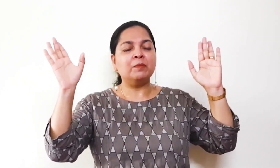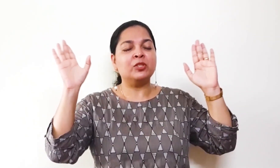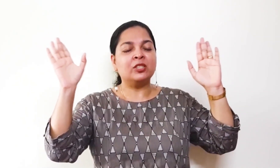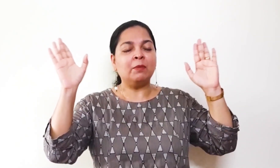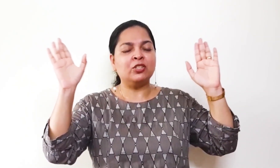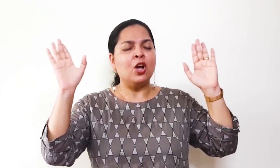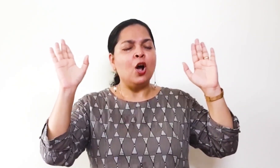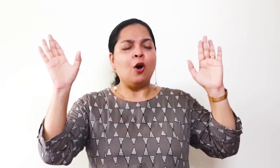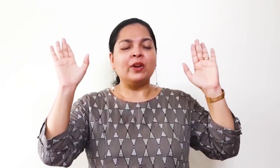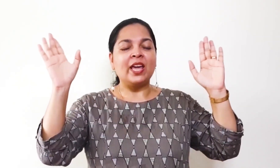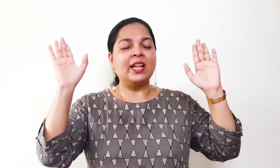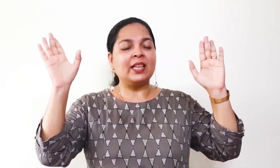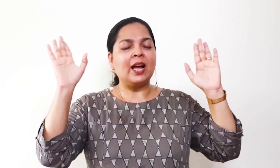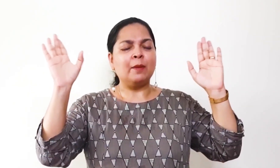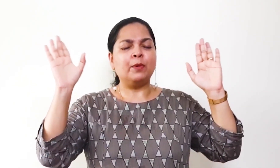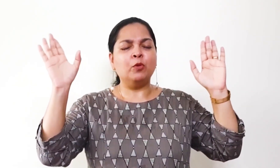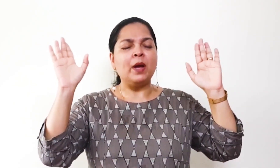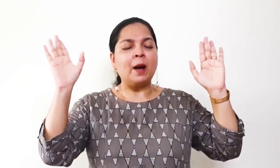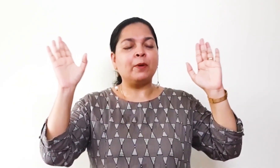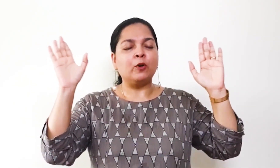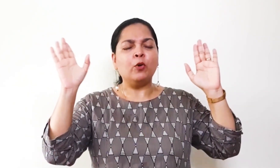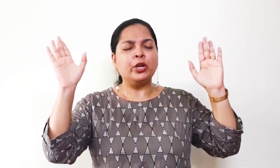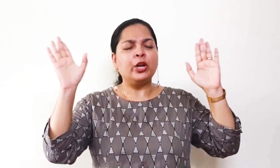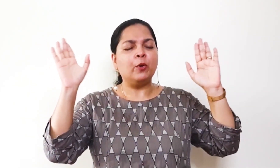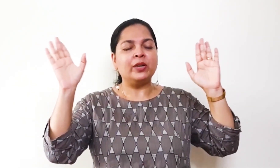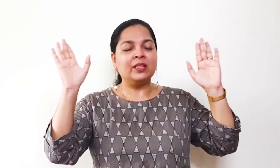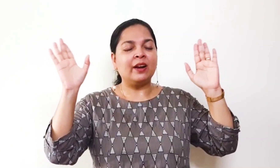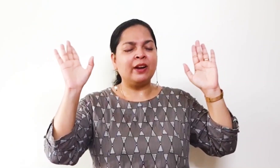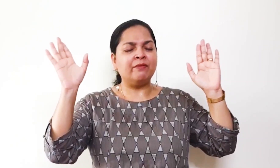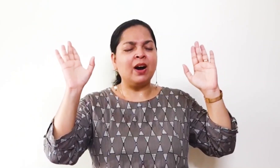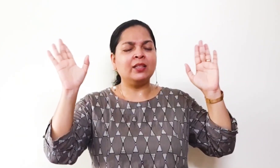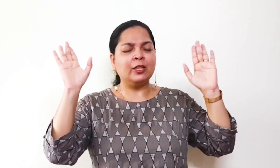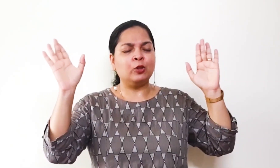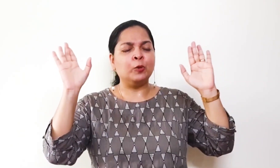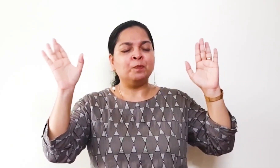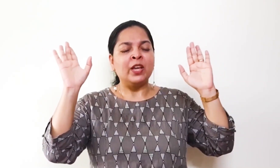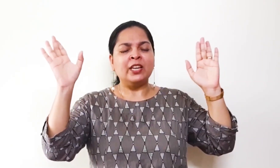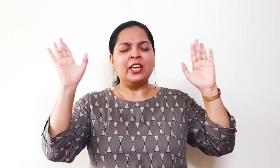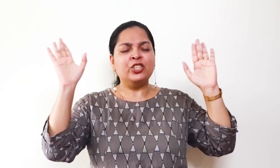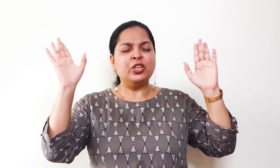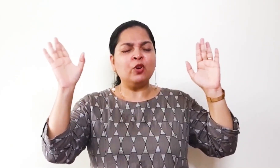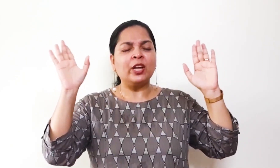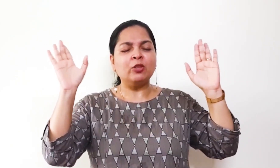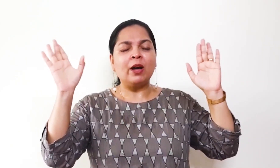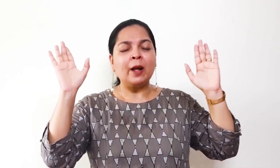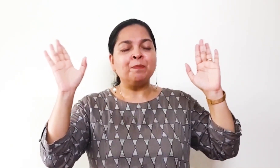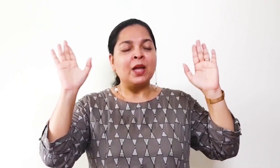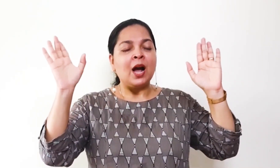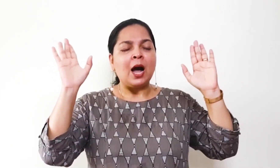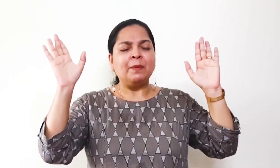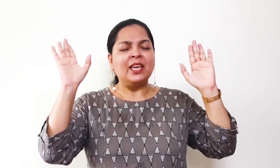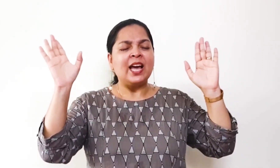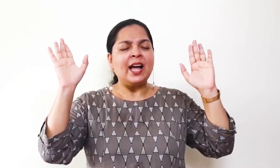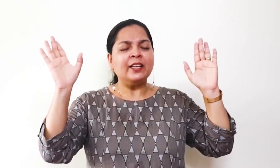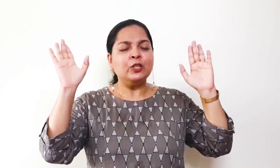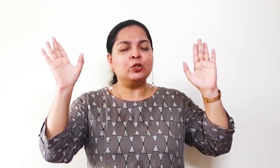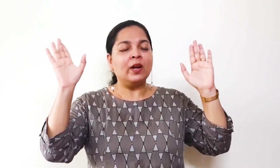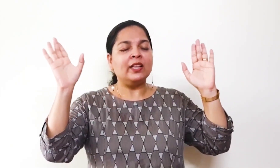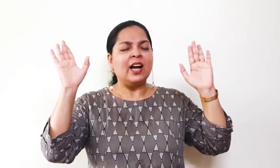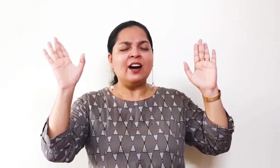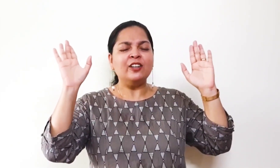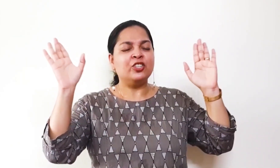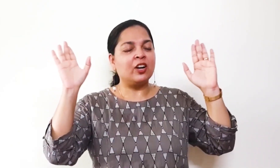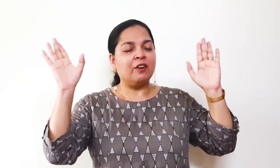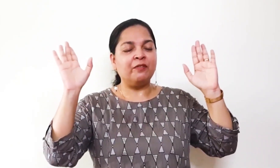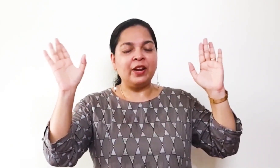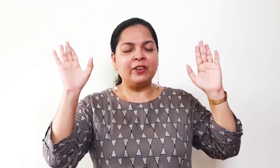आपसी प्रेम, समझ और एकता है प्रभु। मैं आपका कोटि कोटि धन्यवाद देती हूँ। इनके जीवनों के द्वारा आपके ज्ञान की